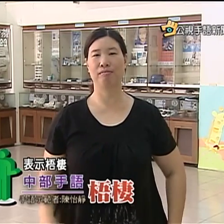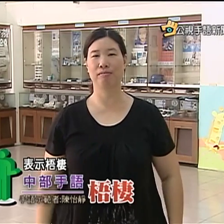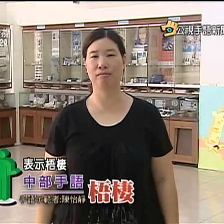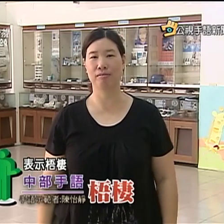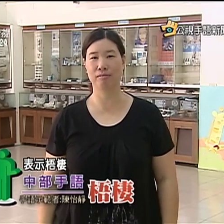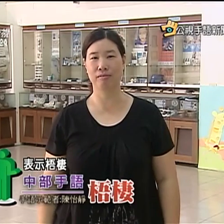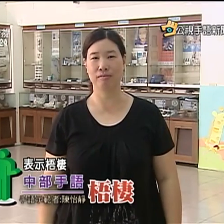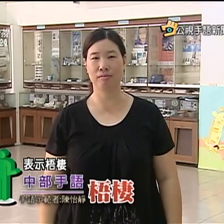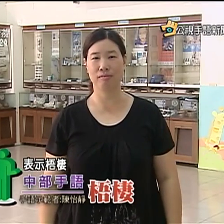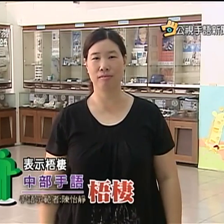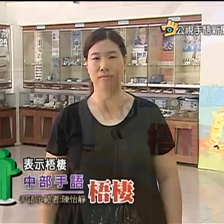妻。